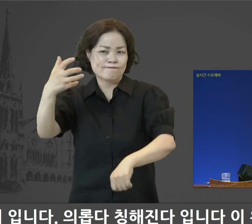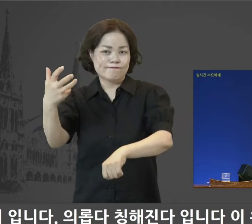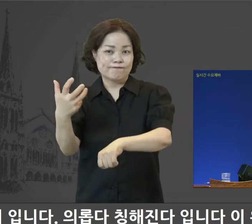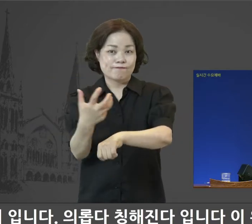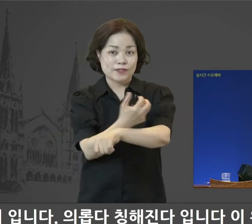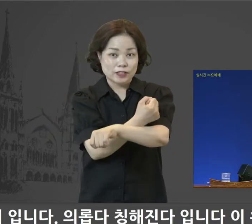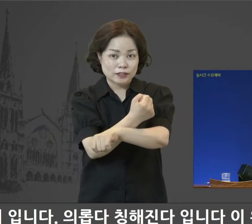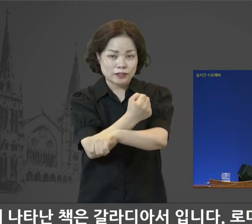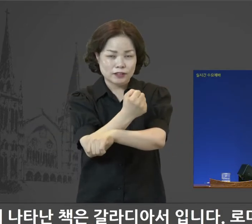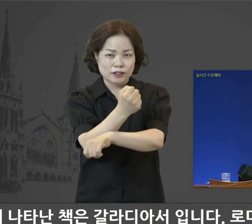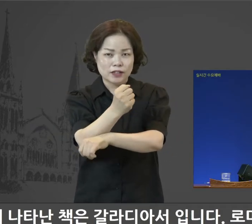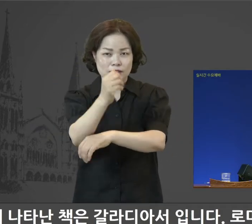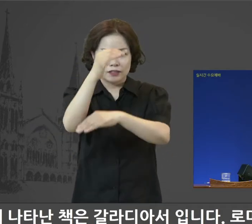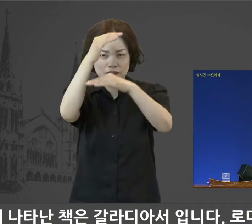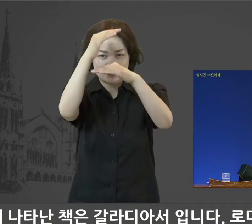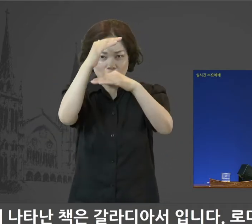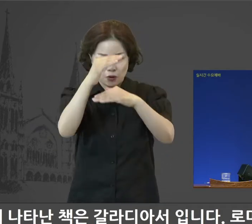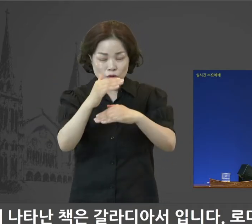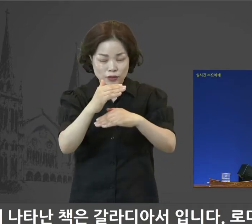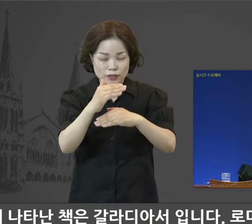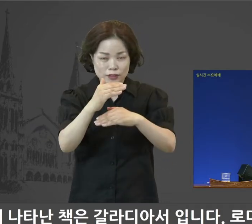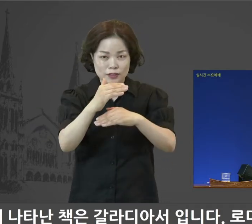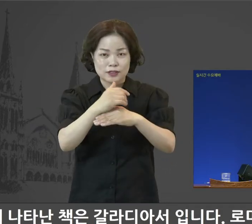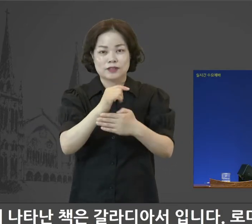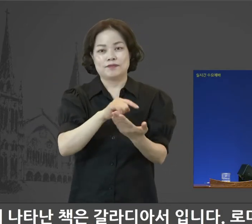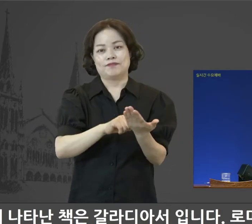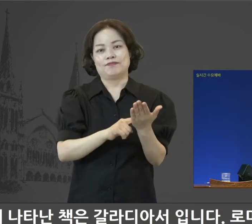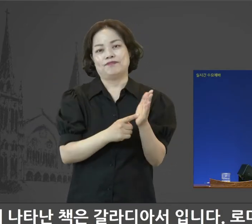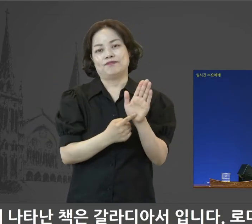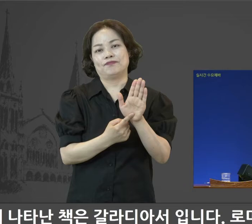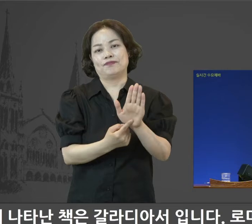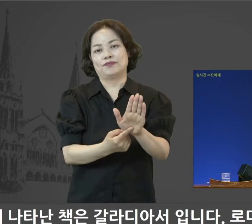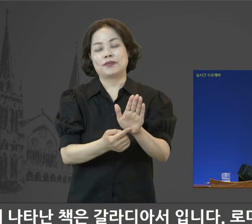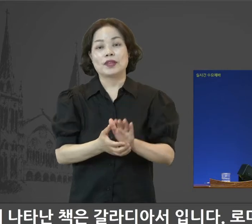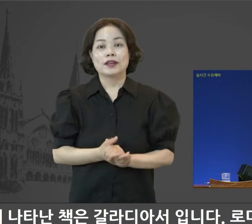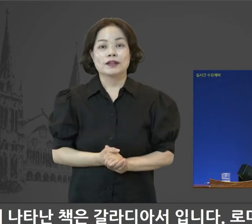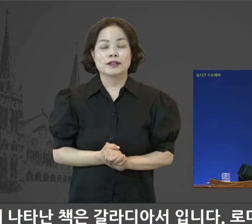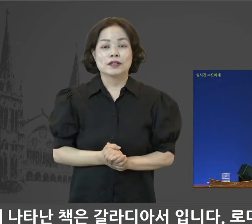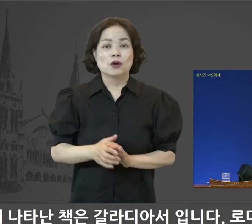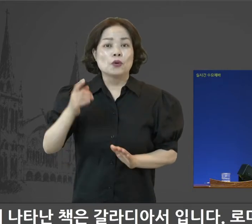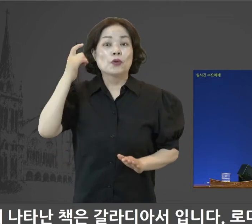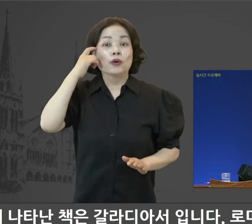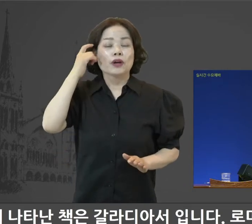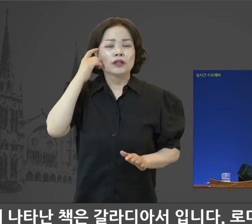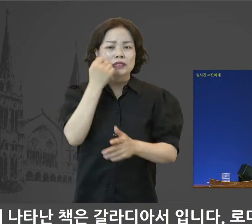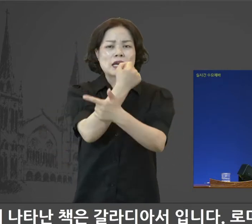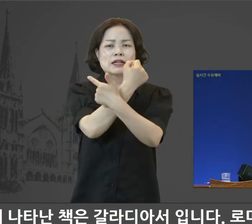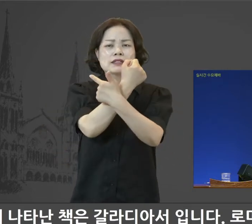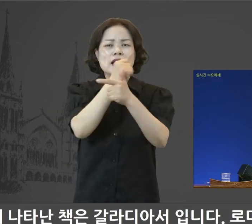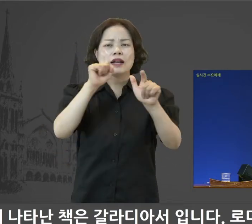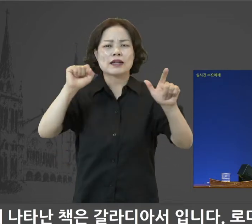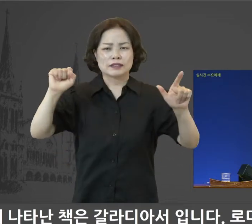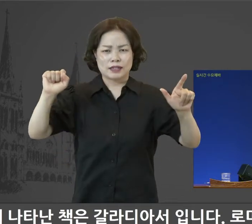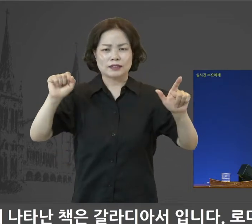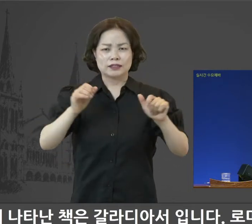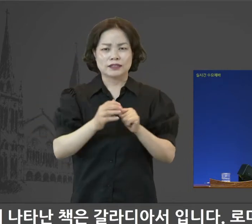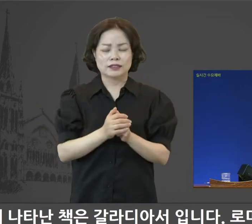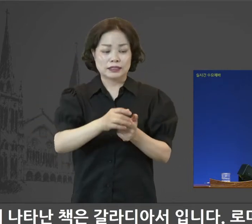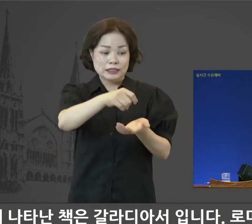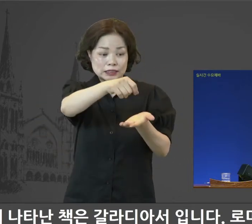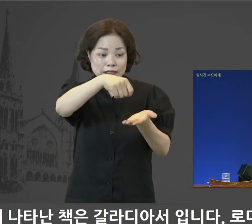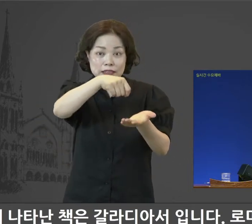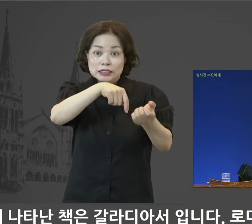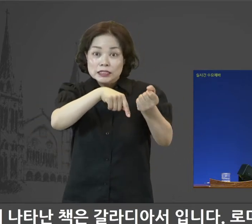강력하고 선명하게 이 교리를 드러내고 있습니다. 왜냐하면 갈라디아서를 쓴